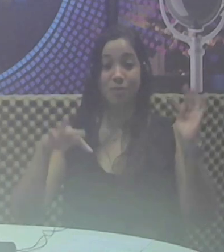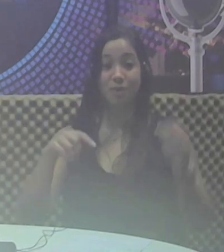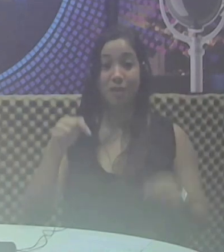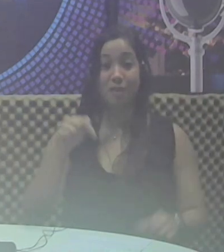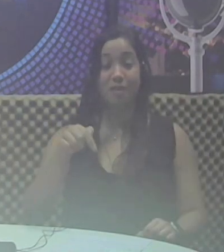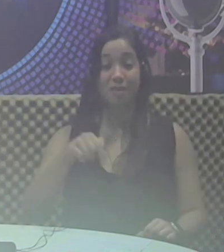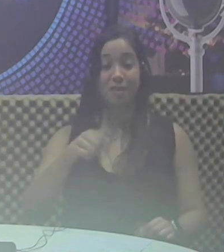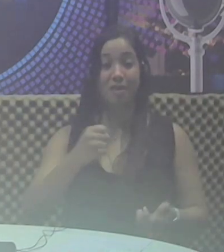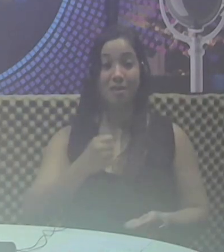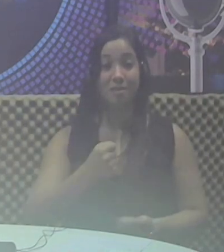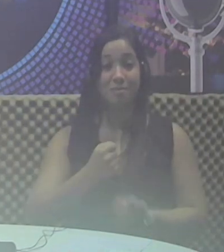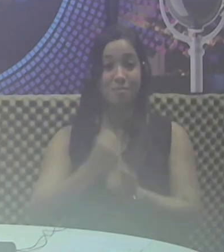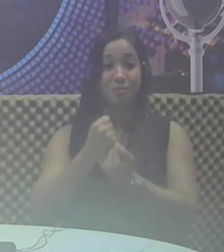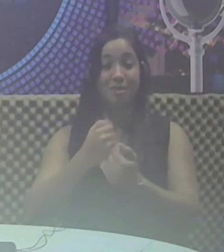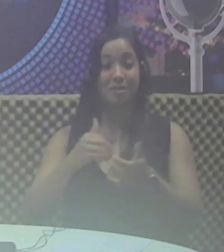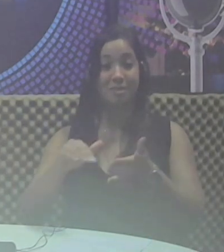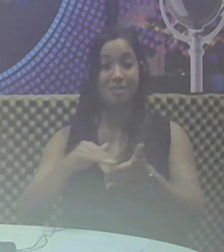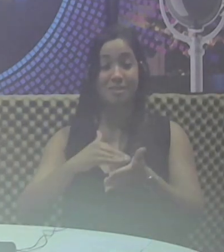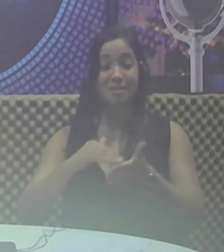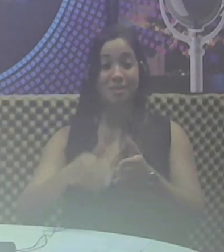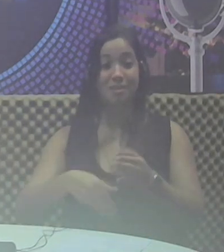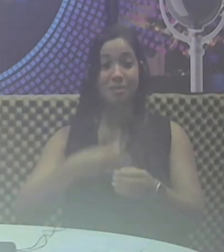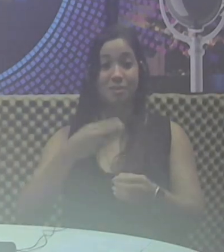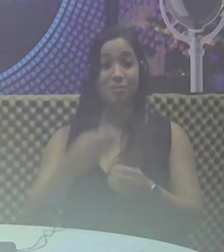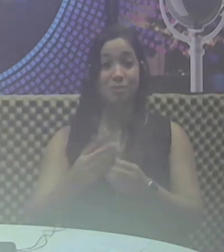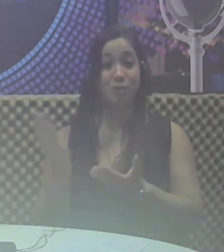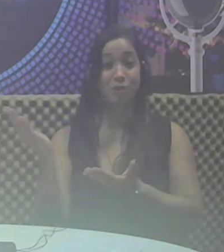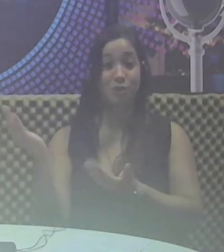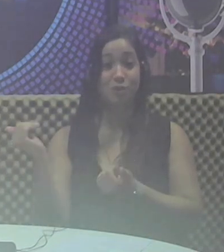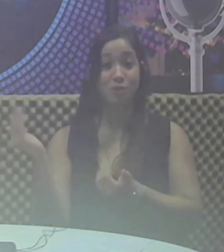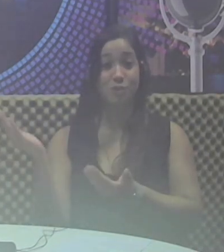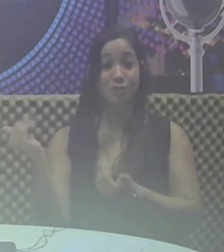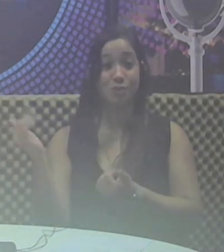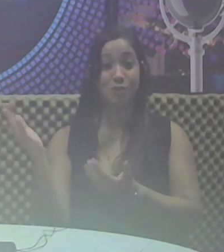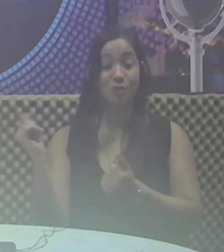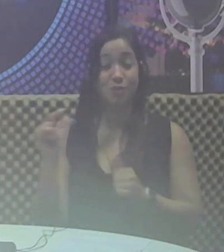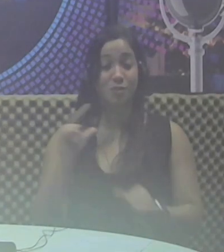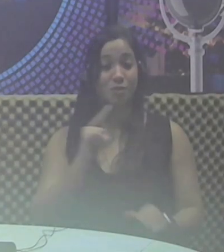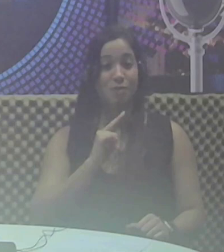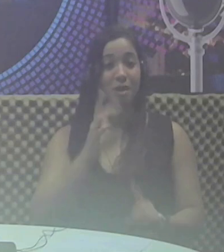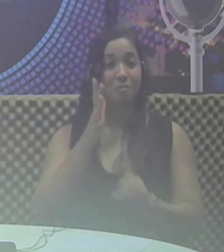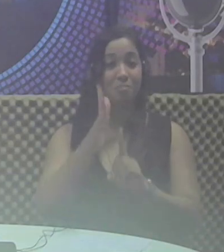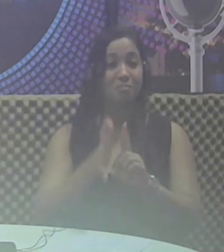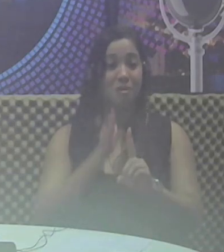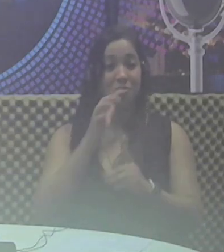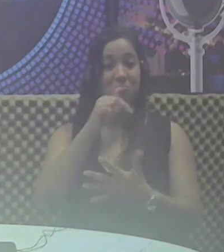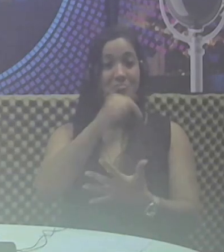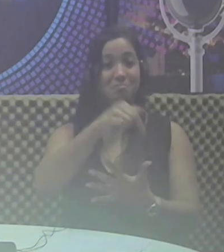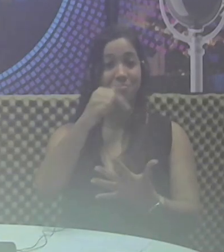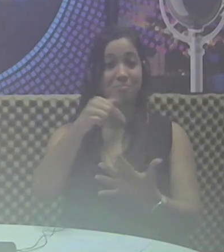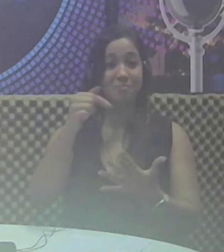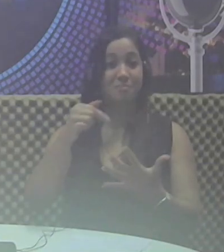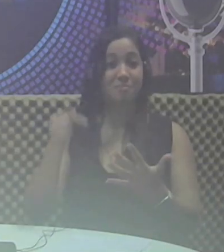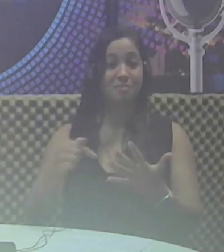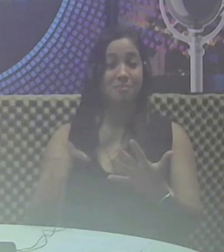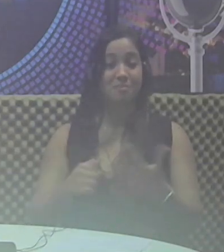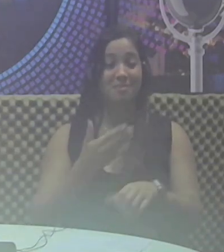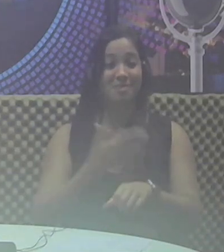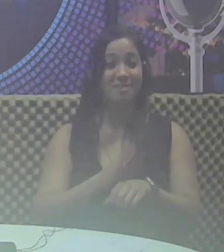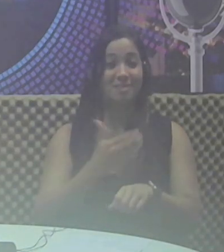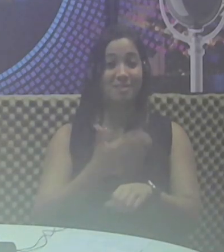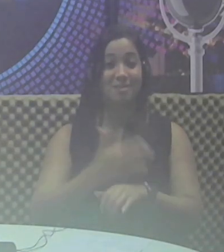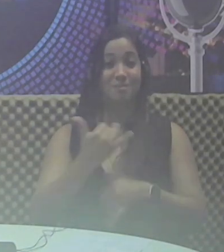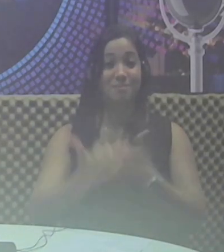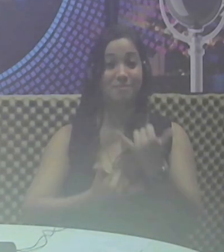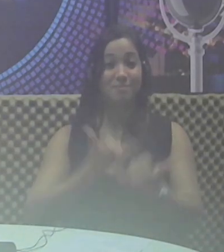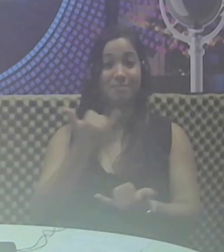tem apoio da Secretaria Municipal de Juventude, que vai oferecer palestras variadas e atividades de lazer.